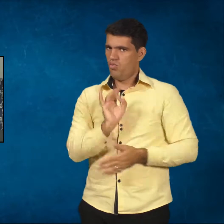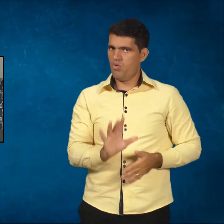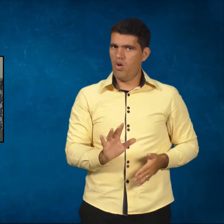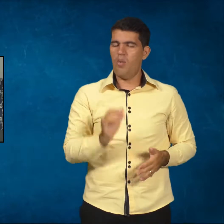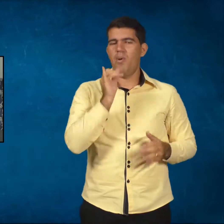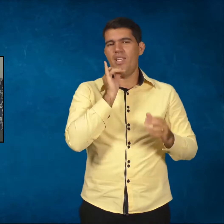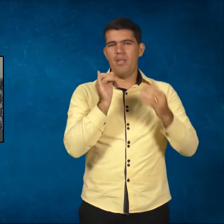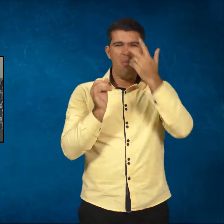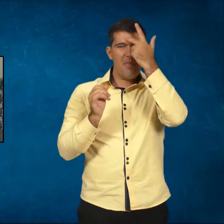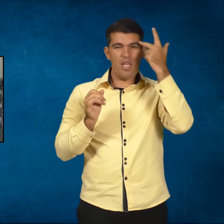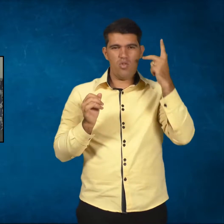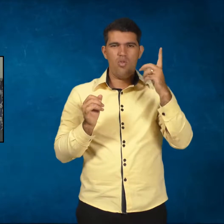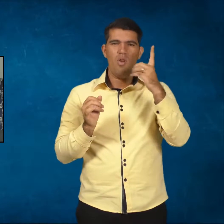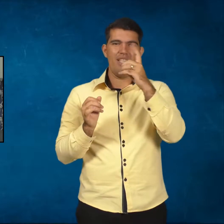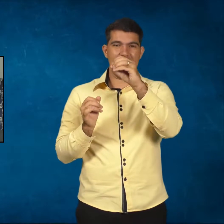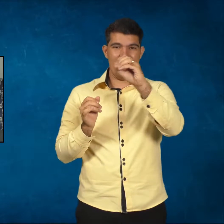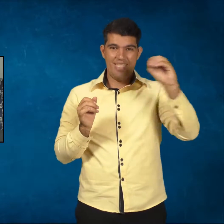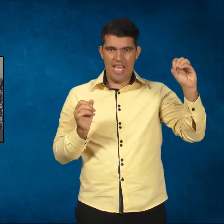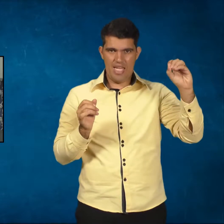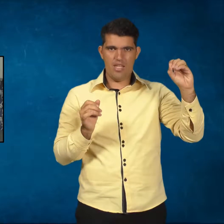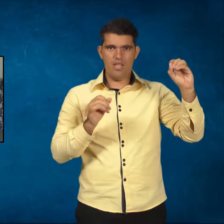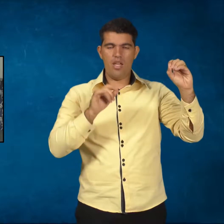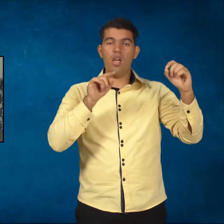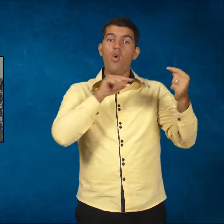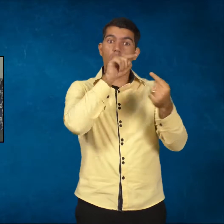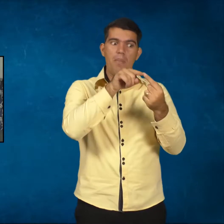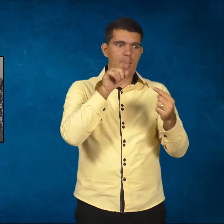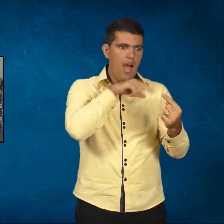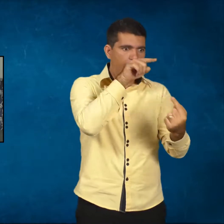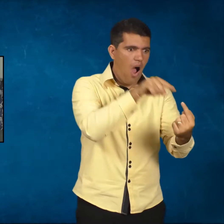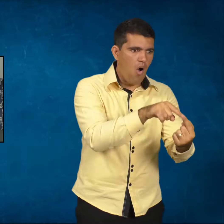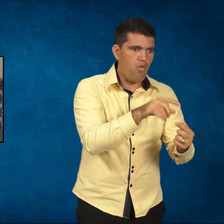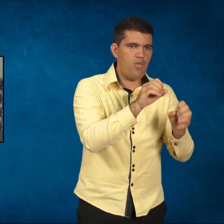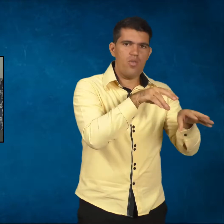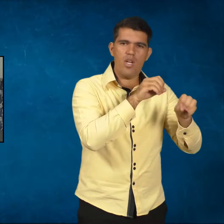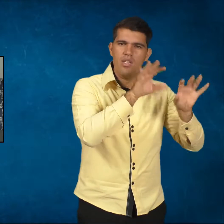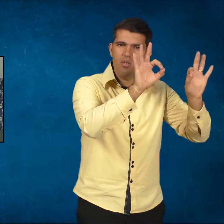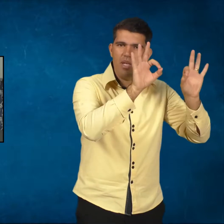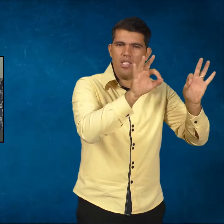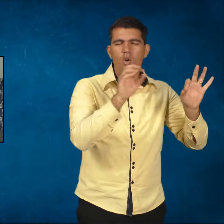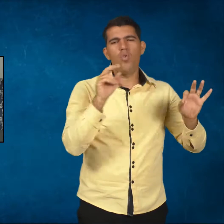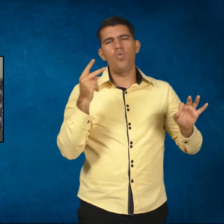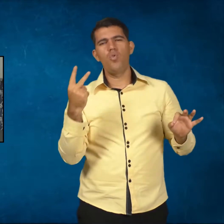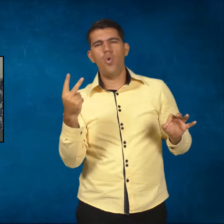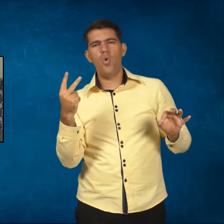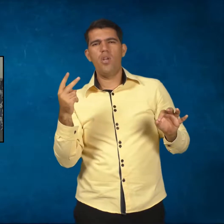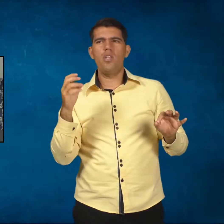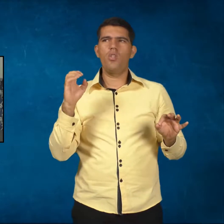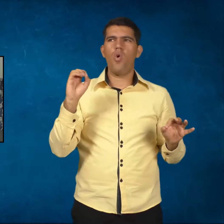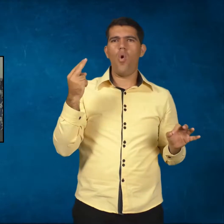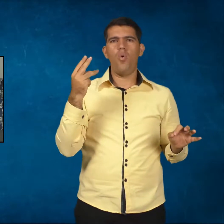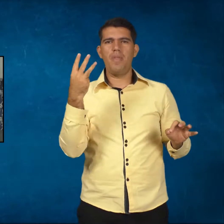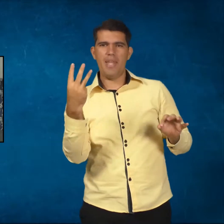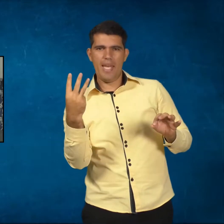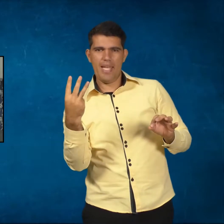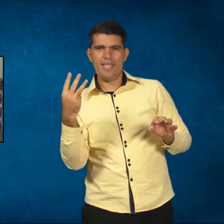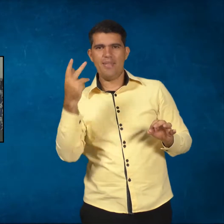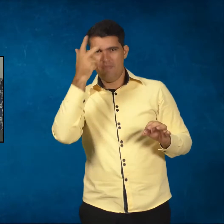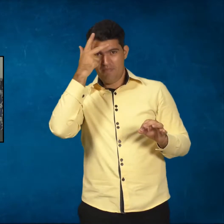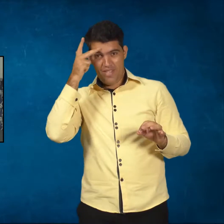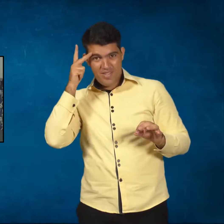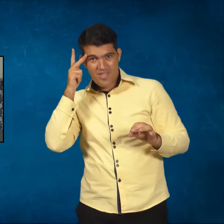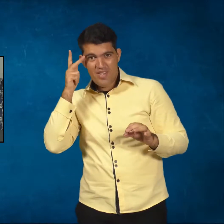supor, de cada 100 pessoas, público-alvo da educação especial, uma minoria, 2 ou 3 casos.